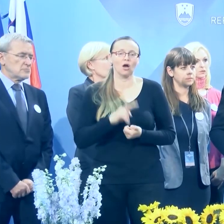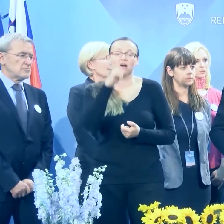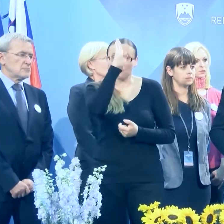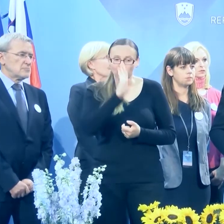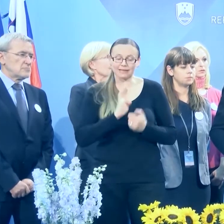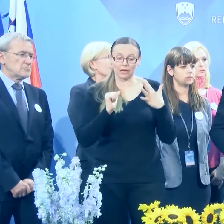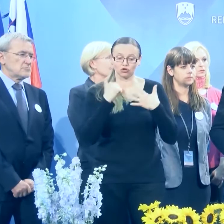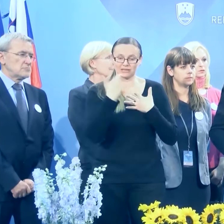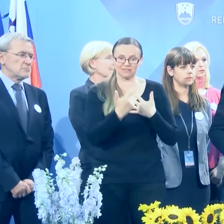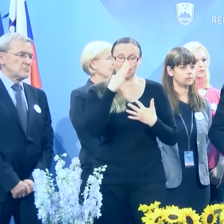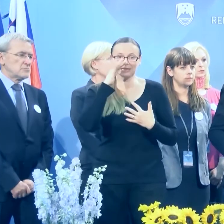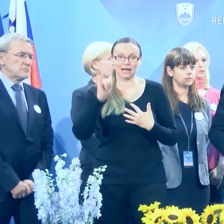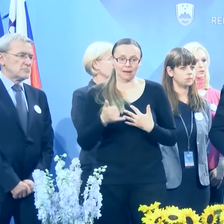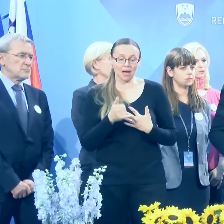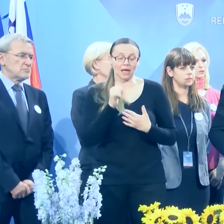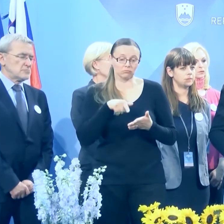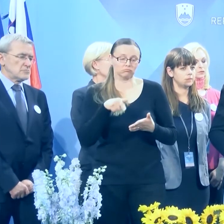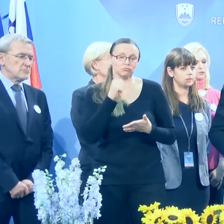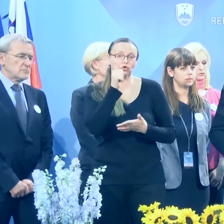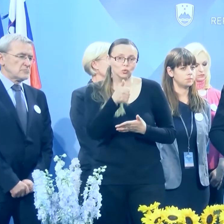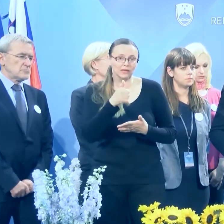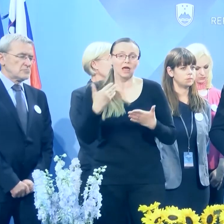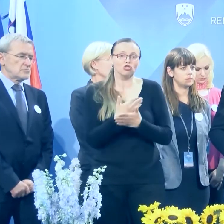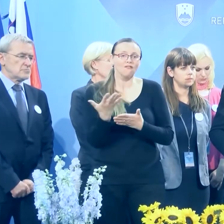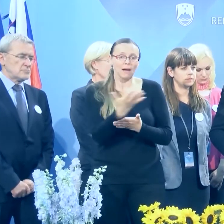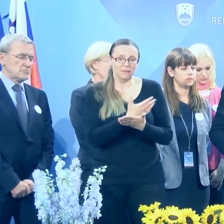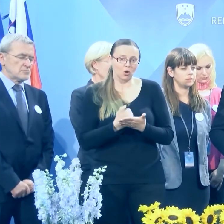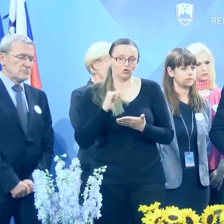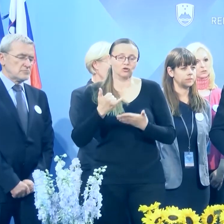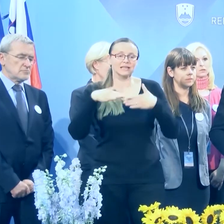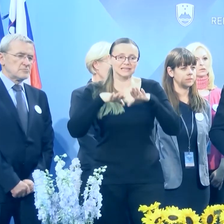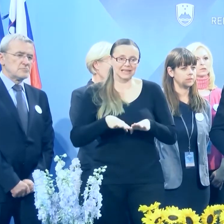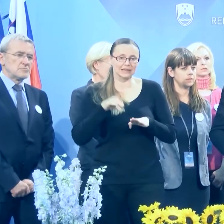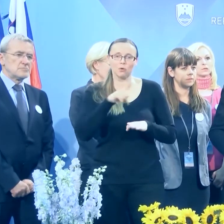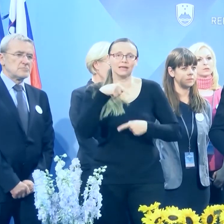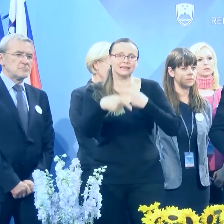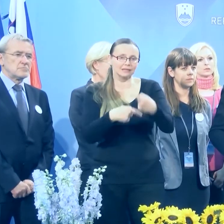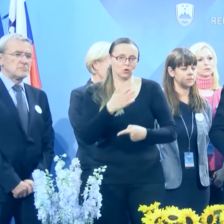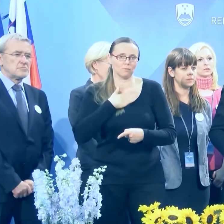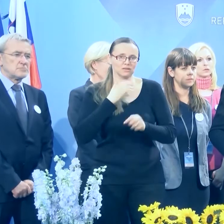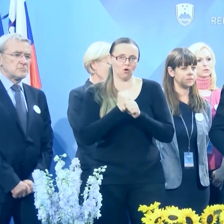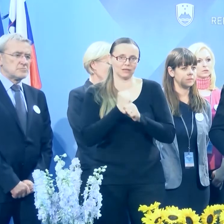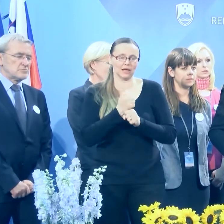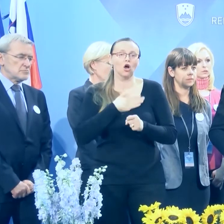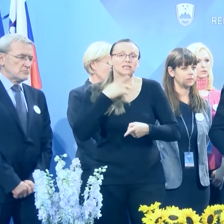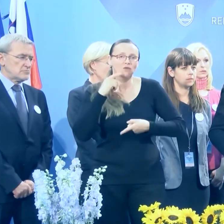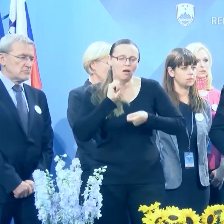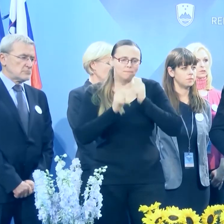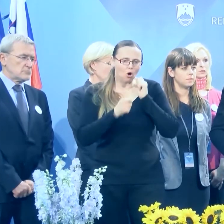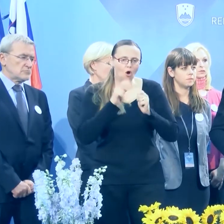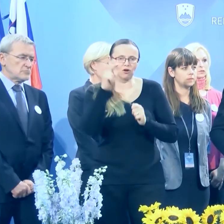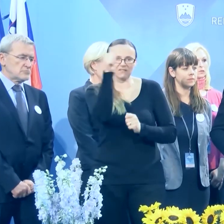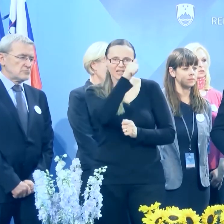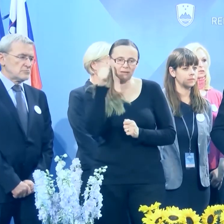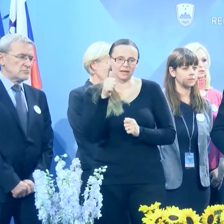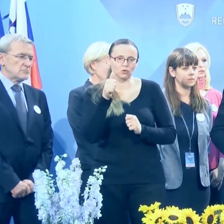ponedeljek 26. maja, torej jutri, je nova priložnost, da sedemo in nadaljujemo svoje delo, svoje pogovore v